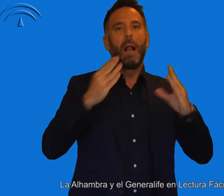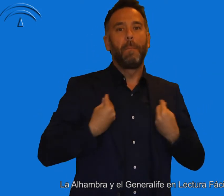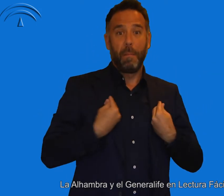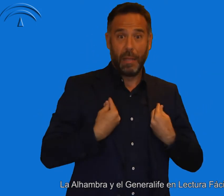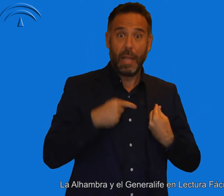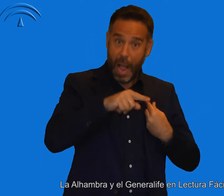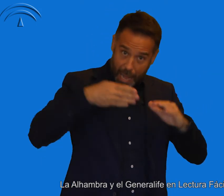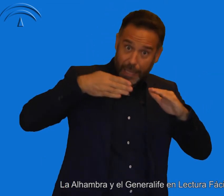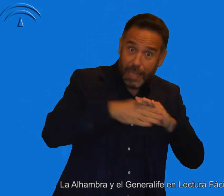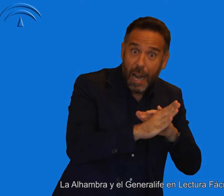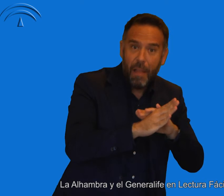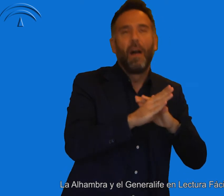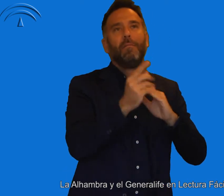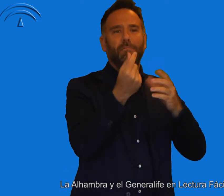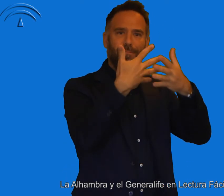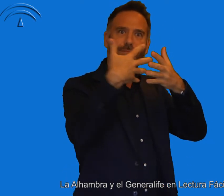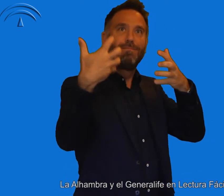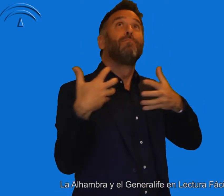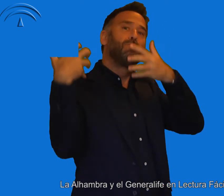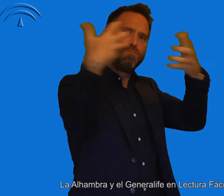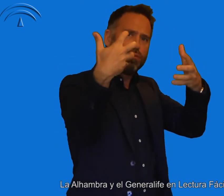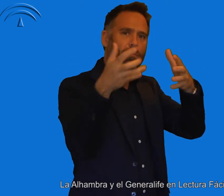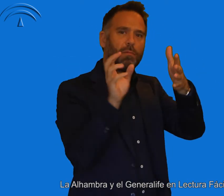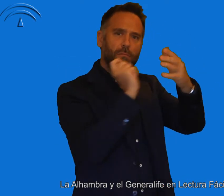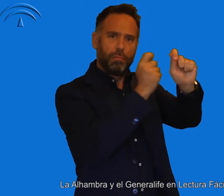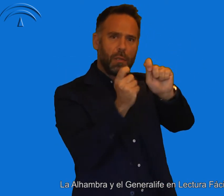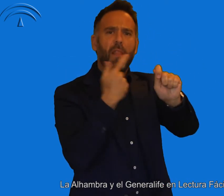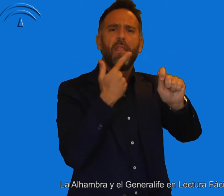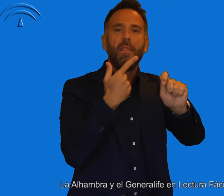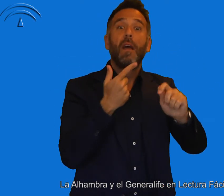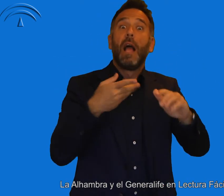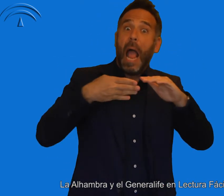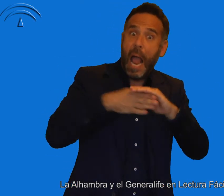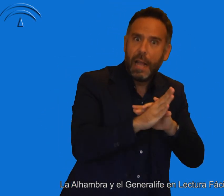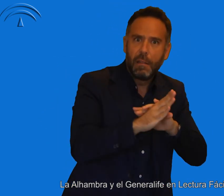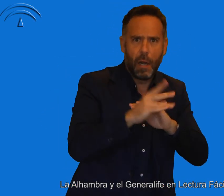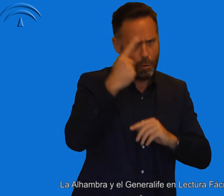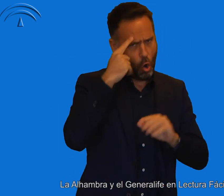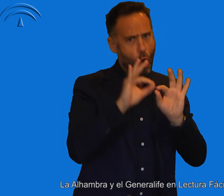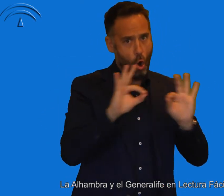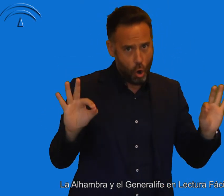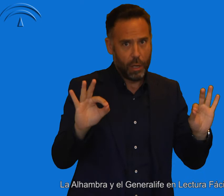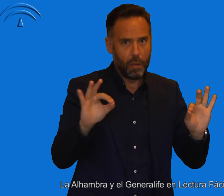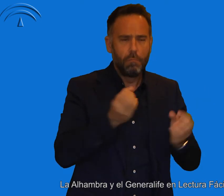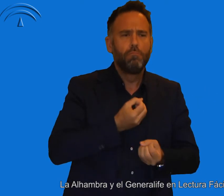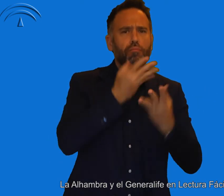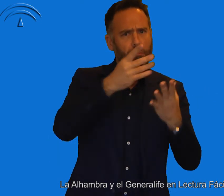A la entrada, una inscripción árabe dice: «Entra con cordura, expresa saber, sé parco